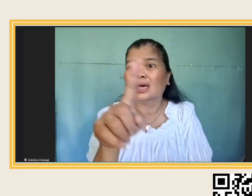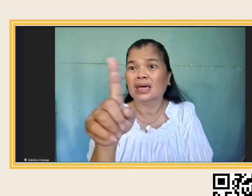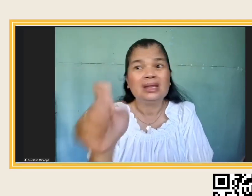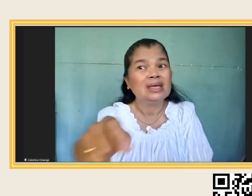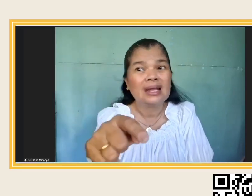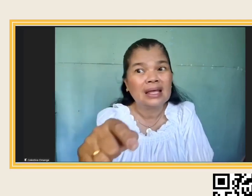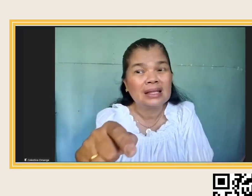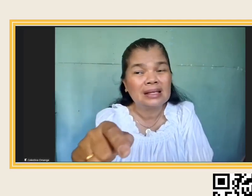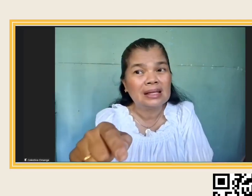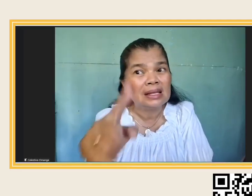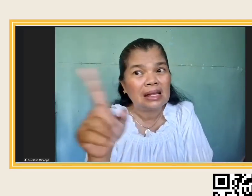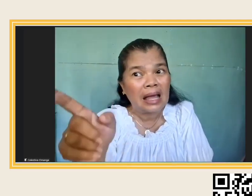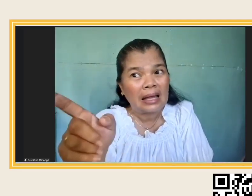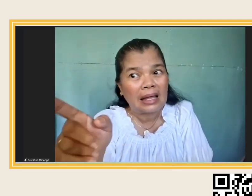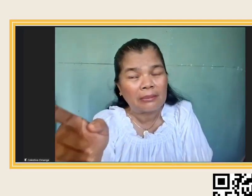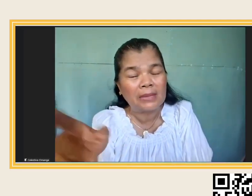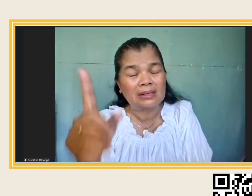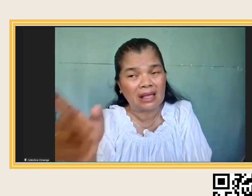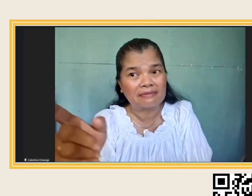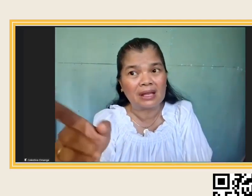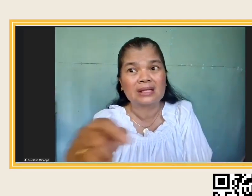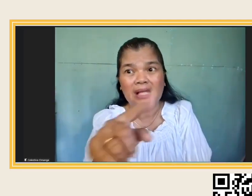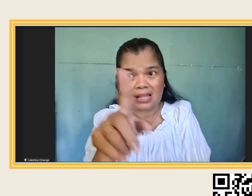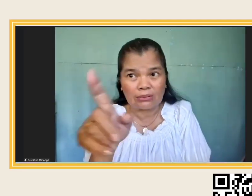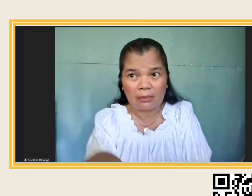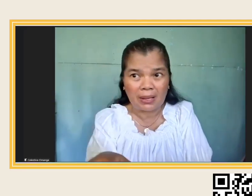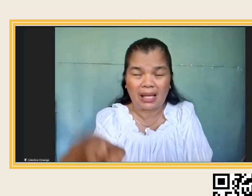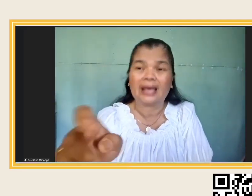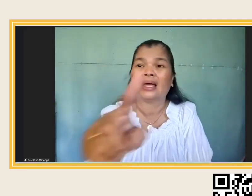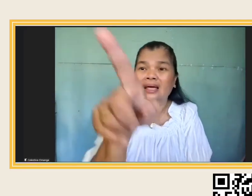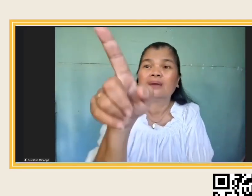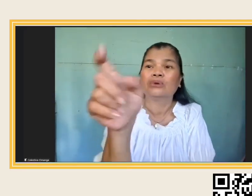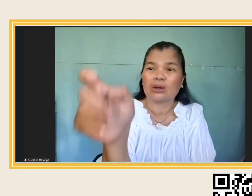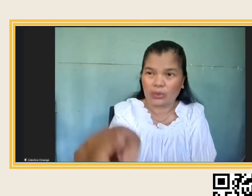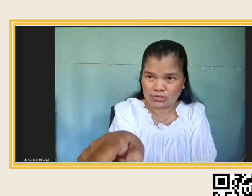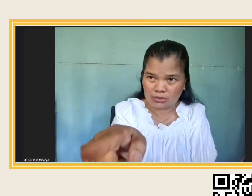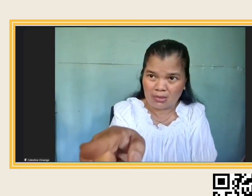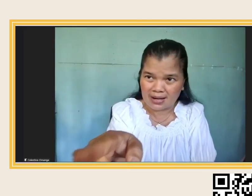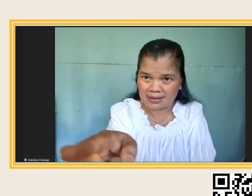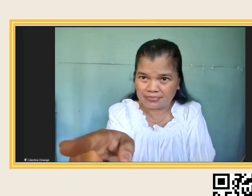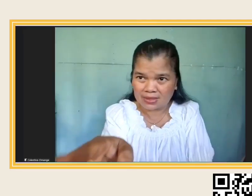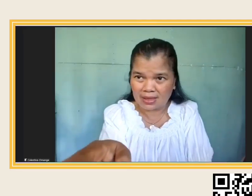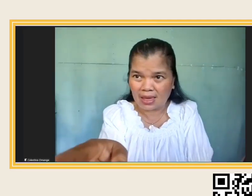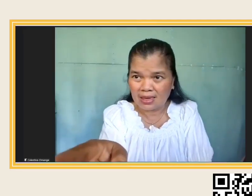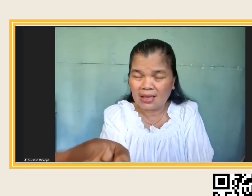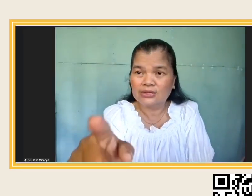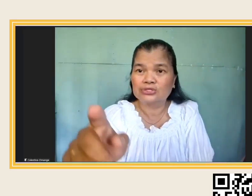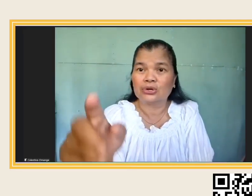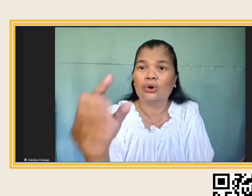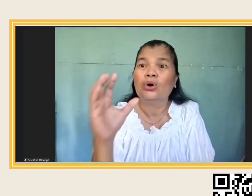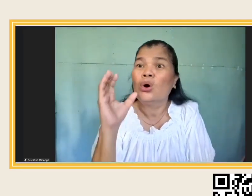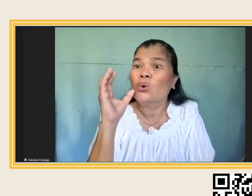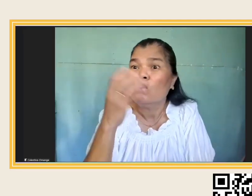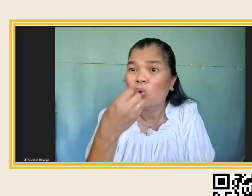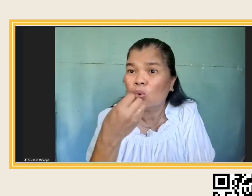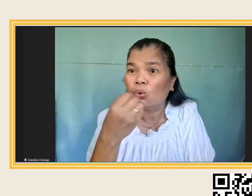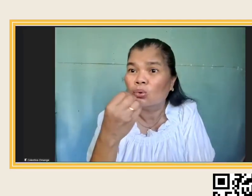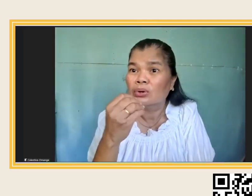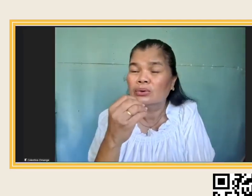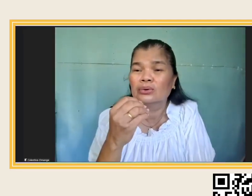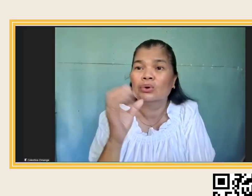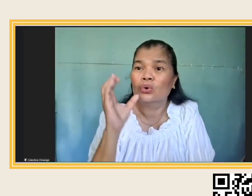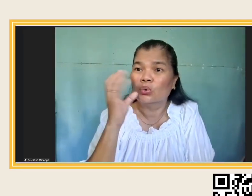tayo, hindi nila alam ng death na nagtatanong ka pala. Kaya lagay mo ng question mark. Okay? So,